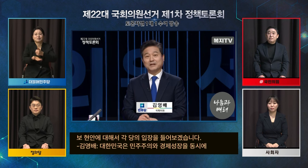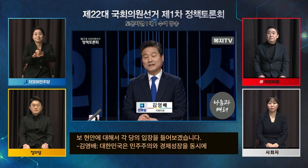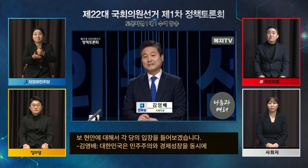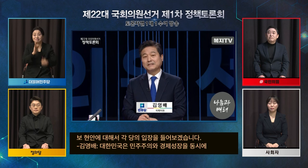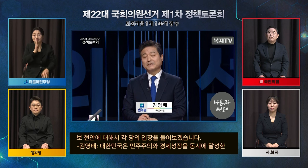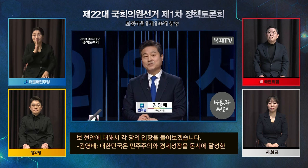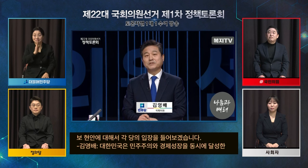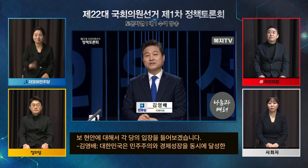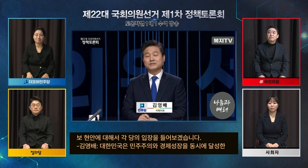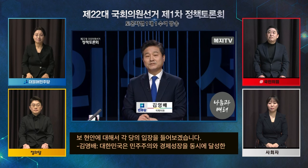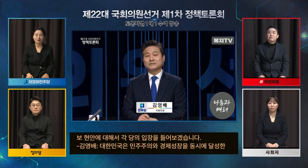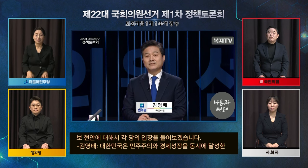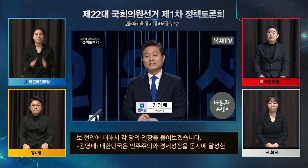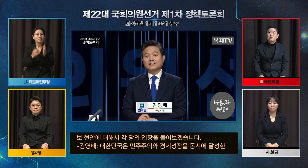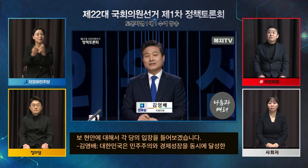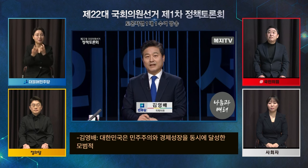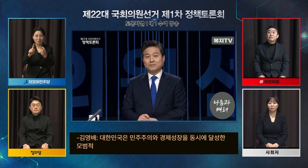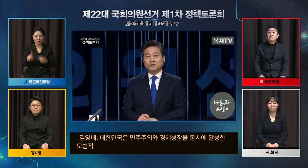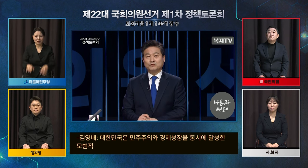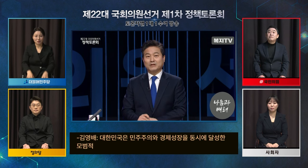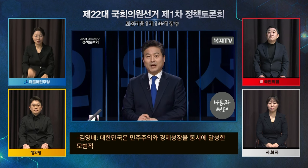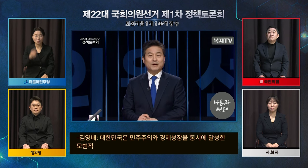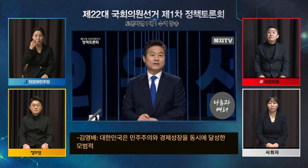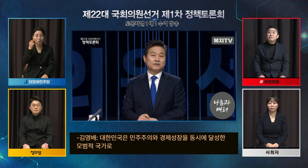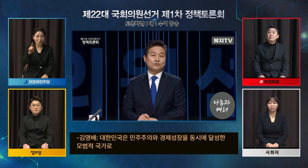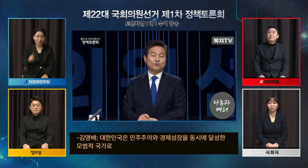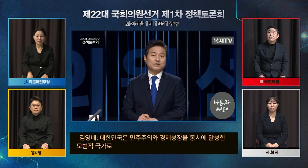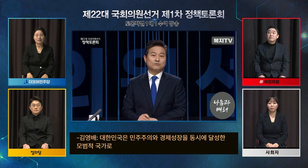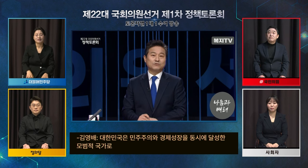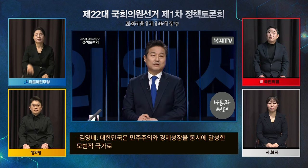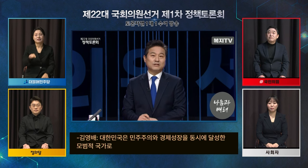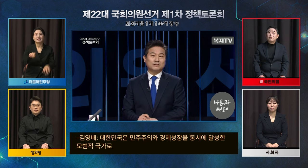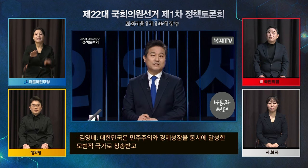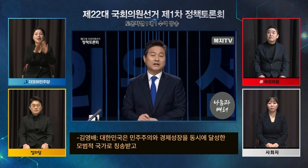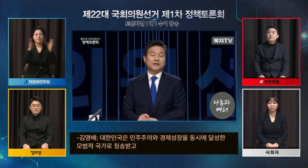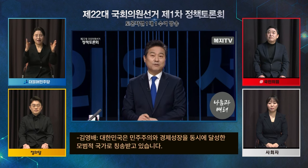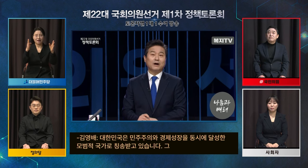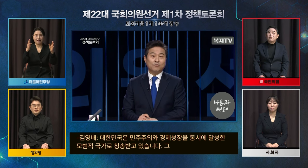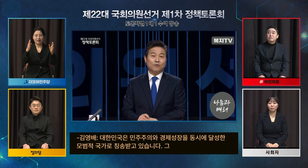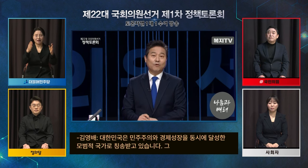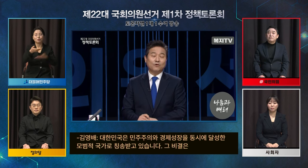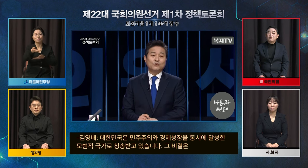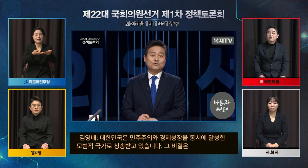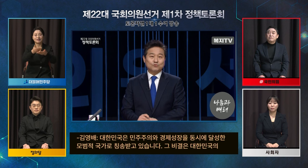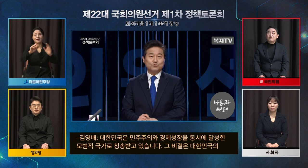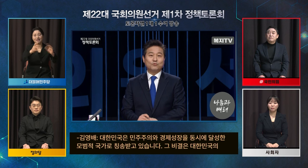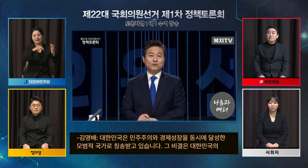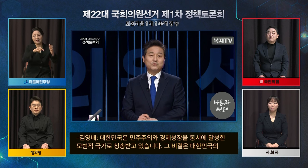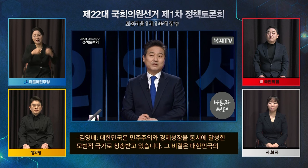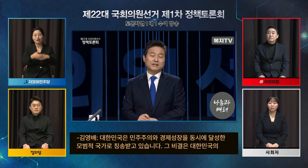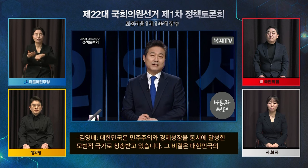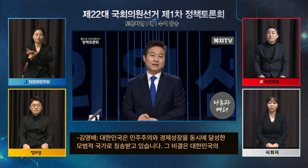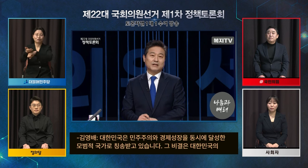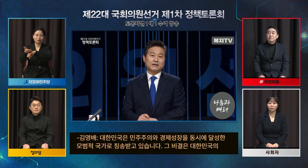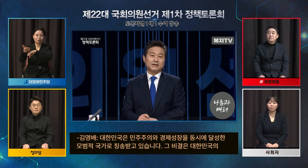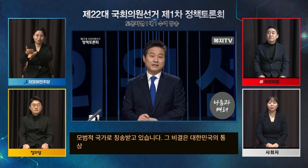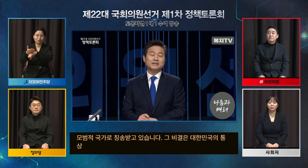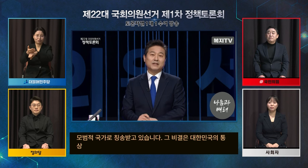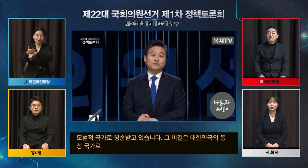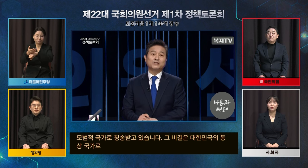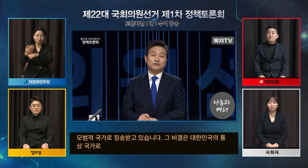있습니다. 그 비결은 대한민국의 개방형 통상국가를 지향해왔고 수출로 먹고 사는